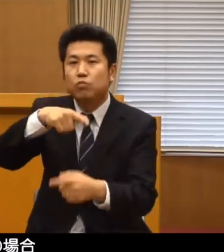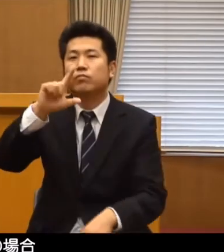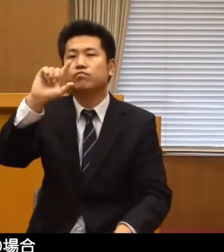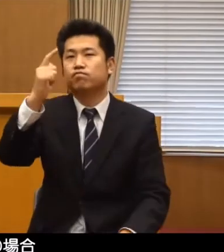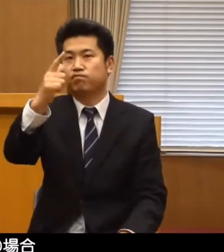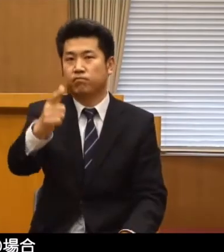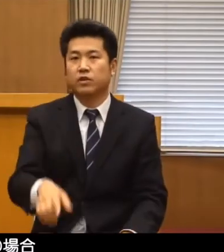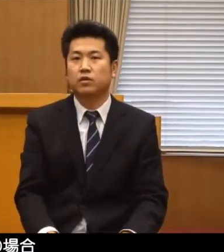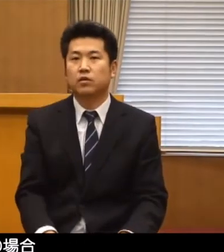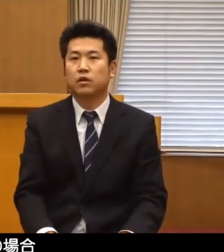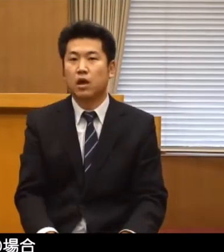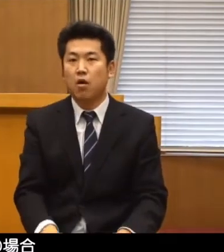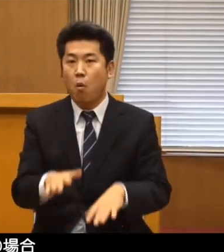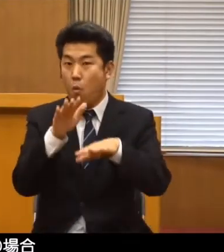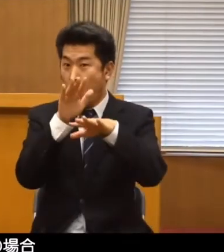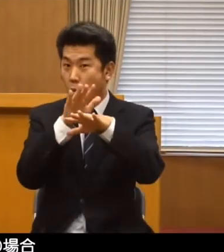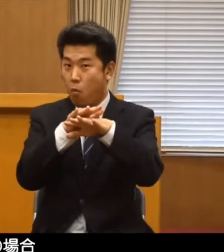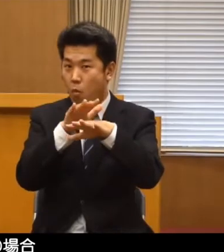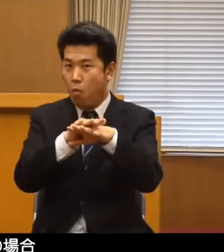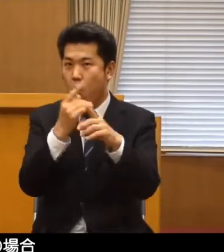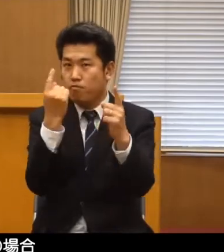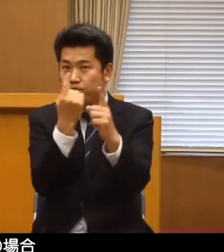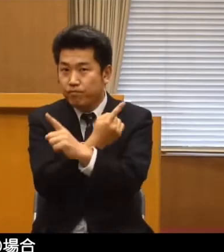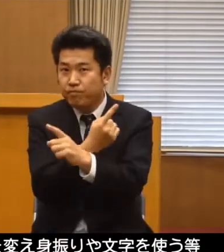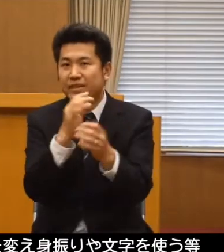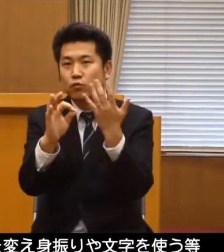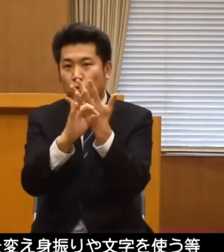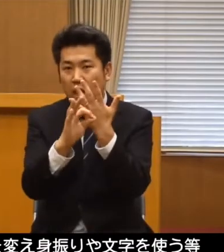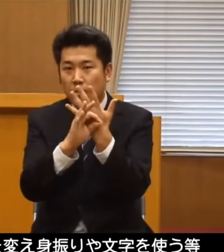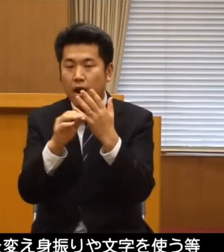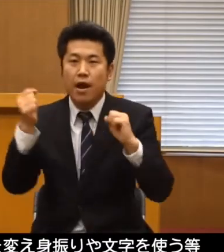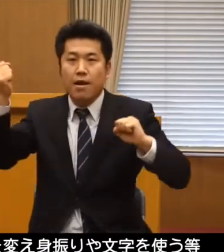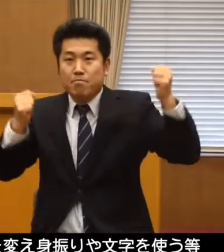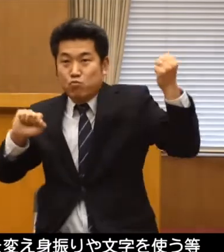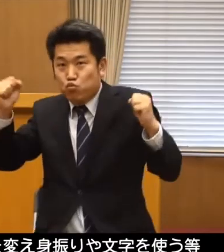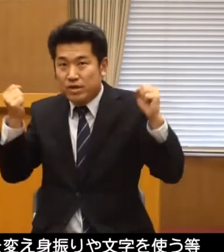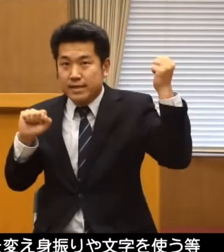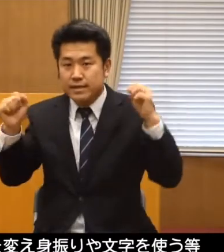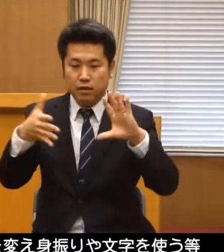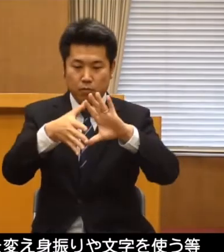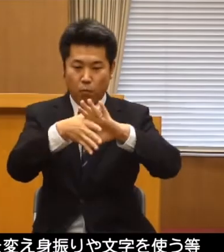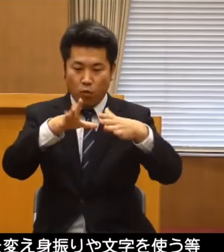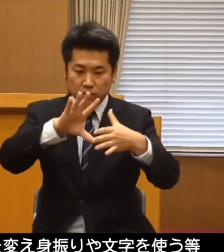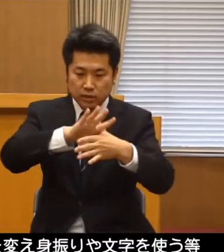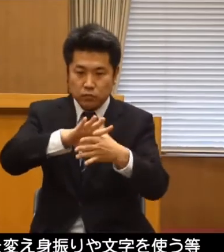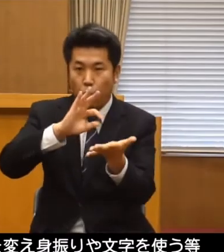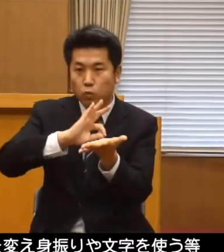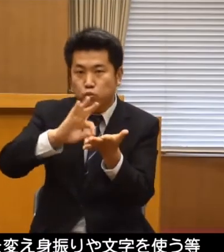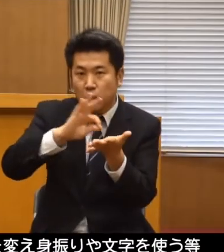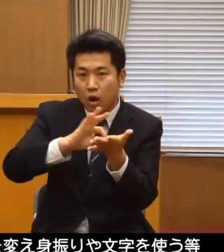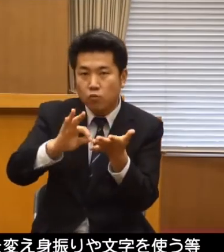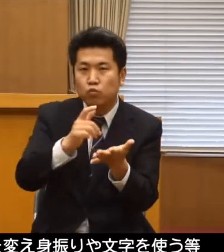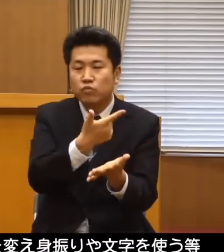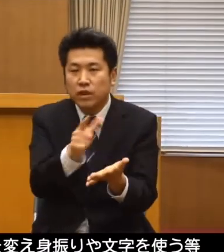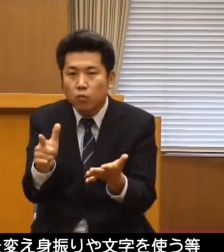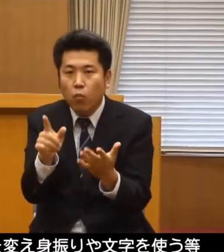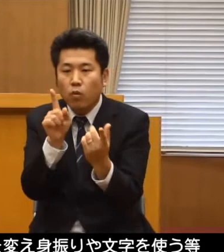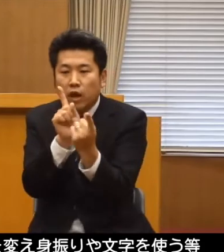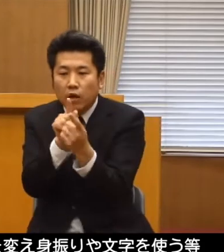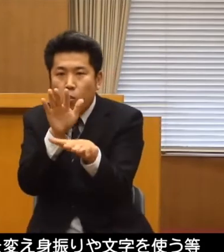声で繰り返すのではなく、表現を変え、身振りや文字を使うなど、